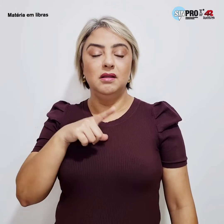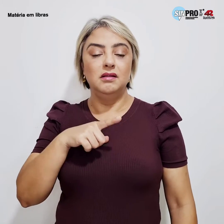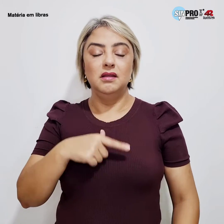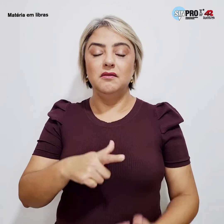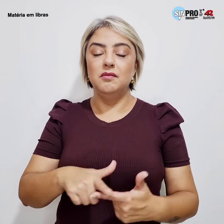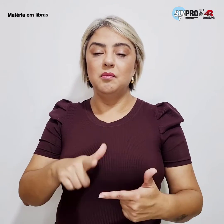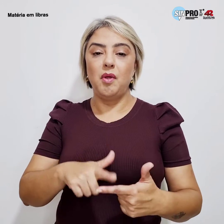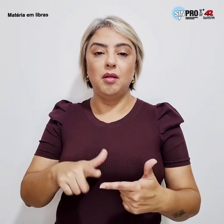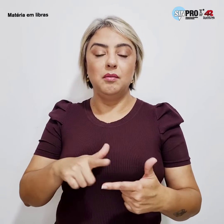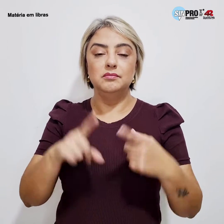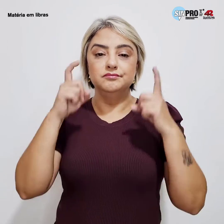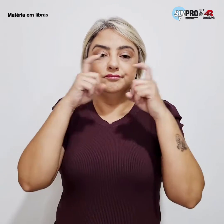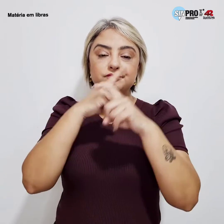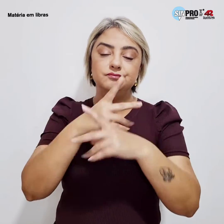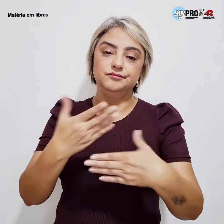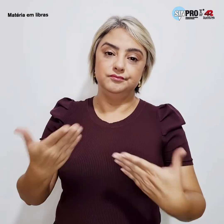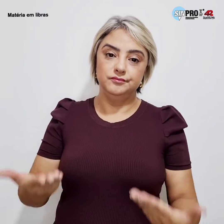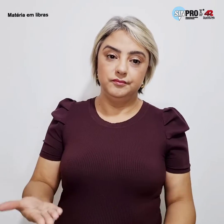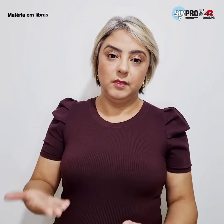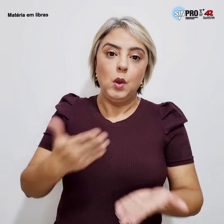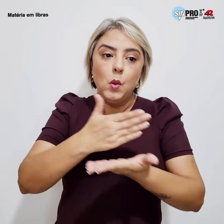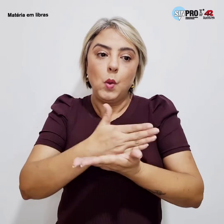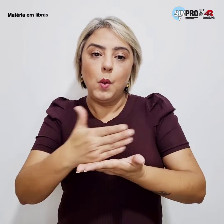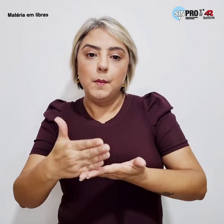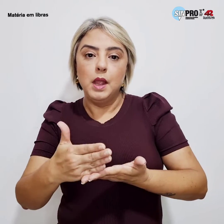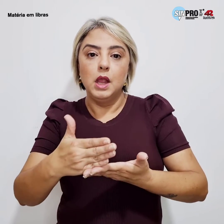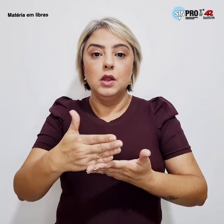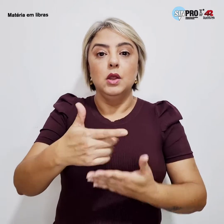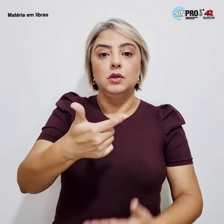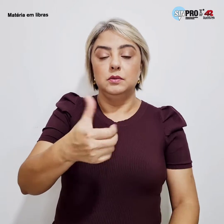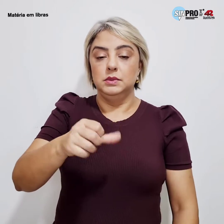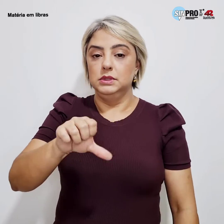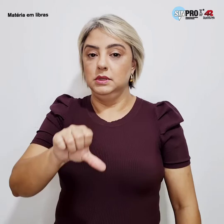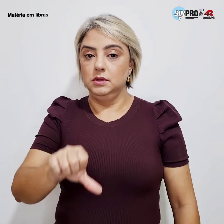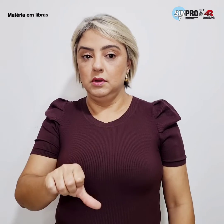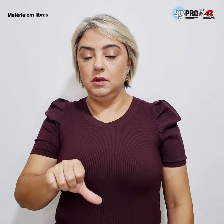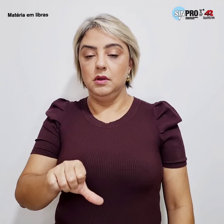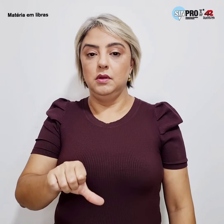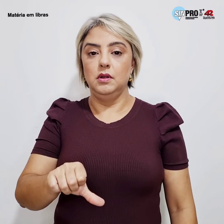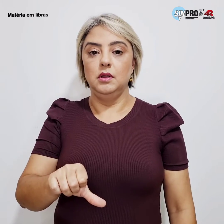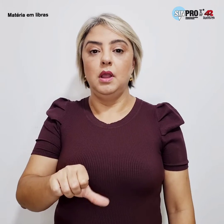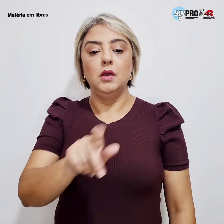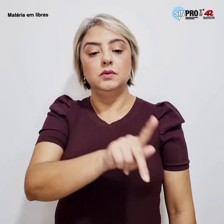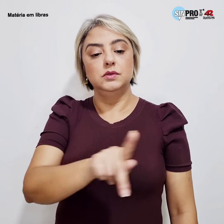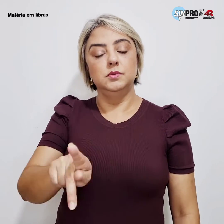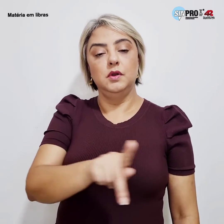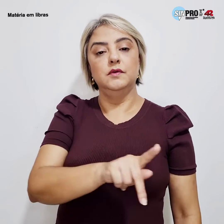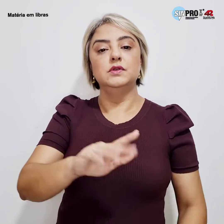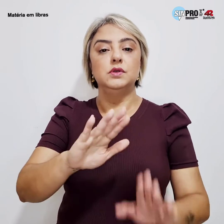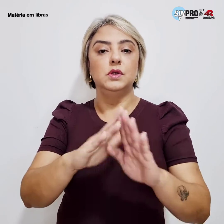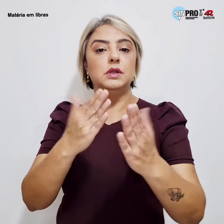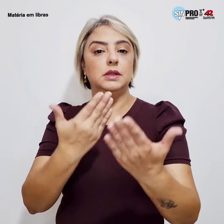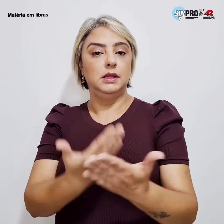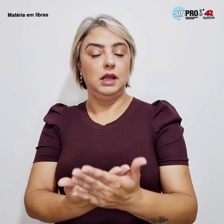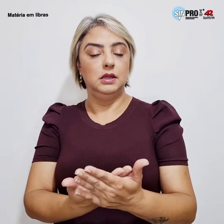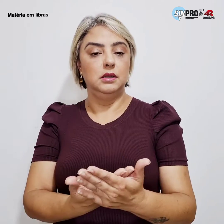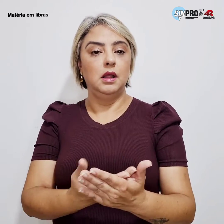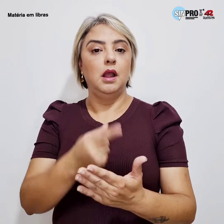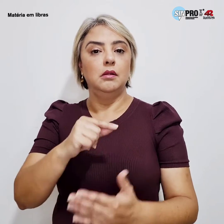grandes transtornos. No início de 2019, o corpo docente da escola foi